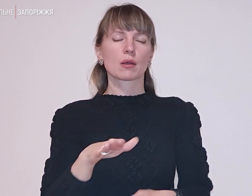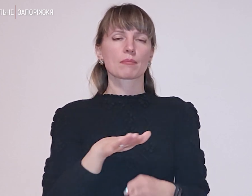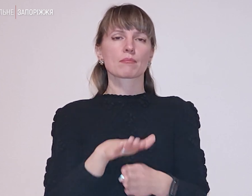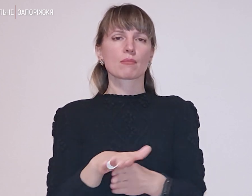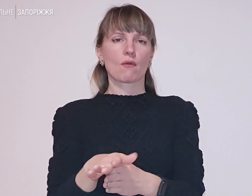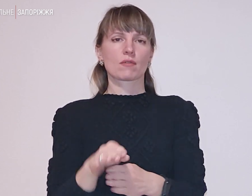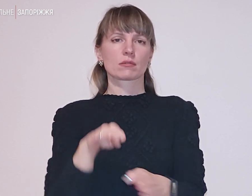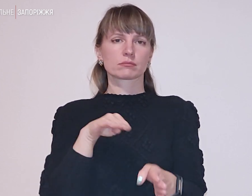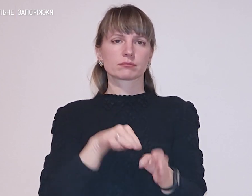начинкою.